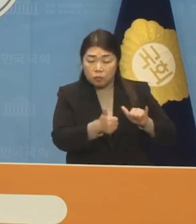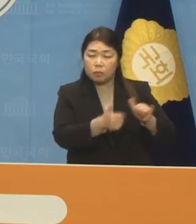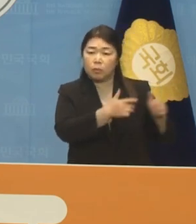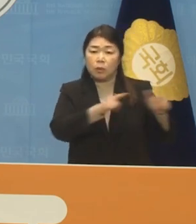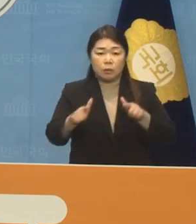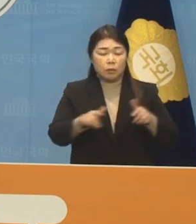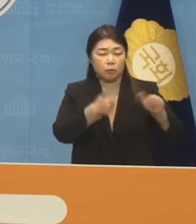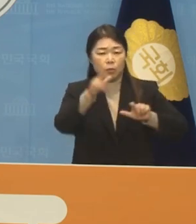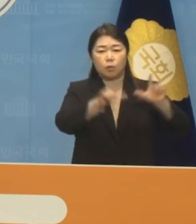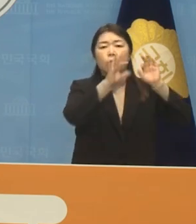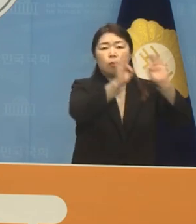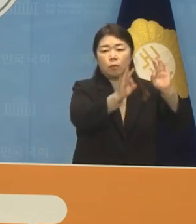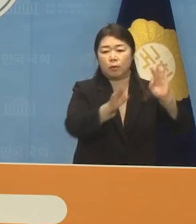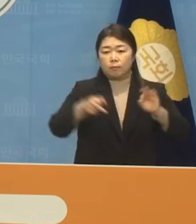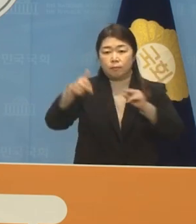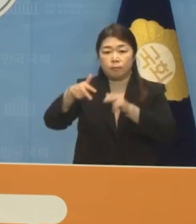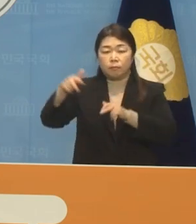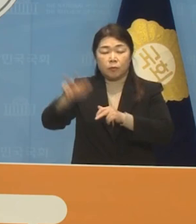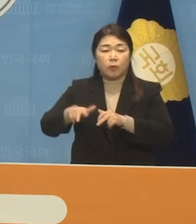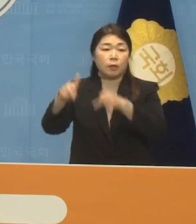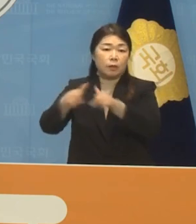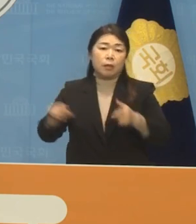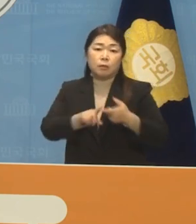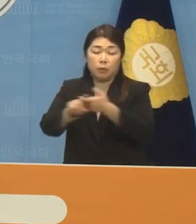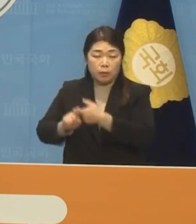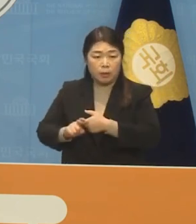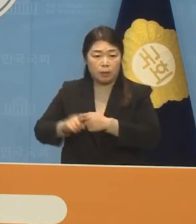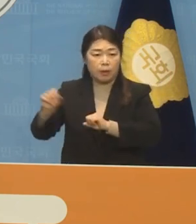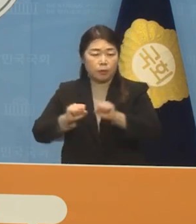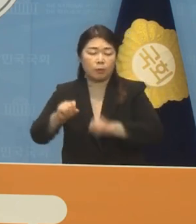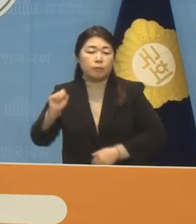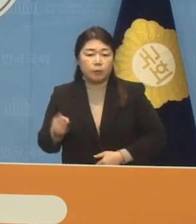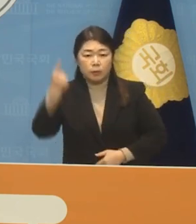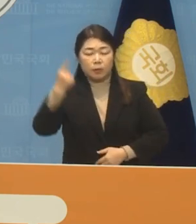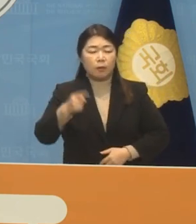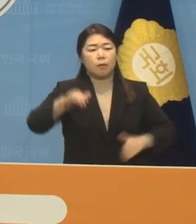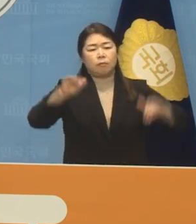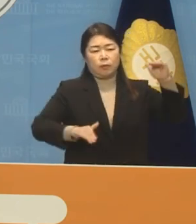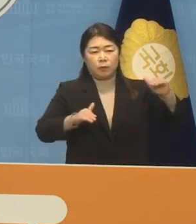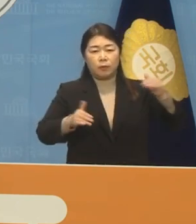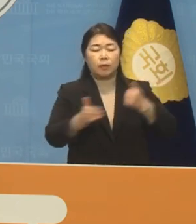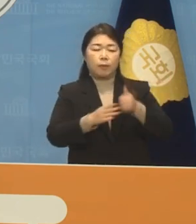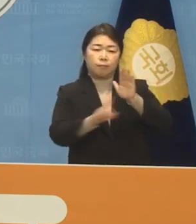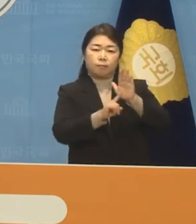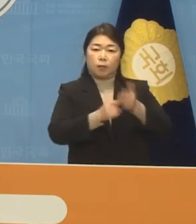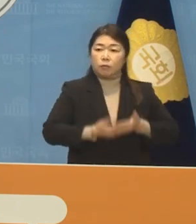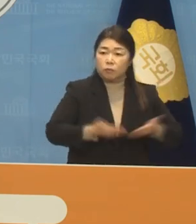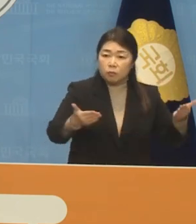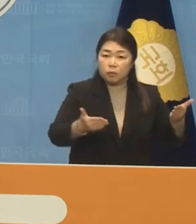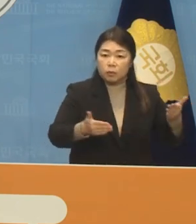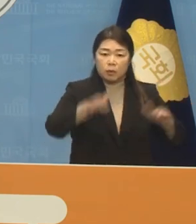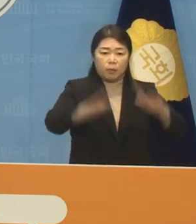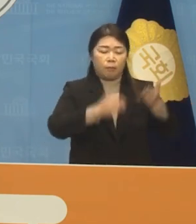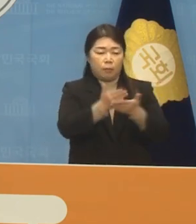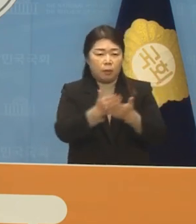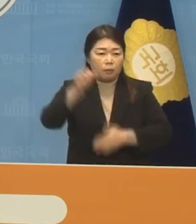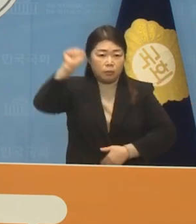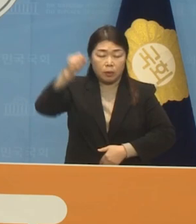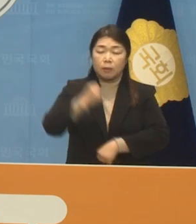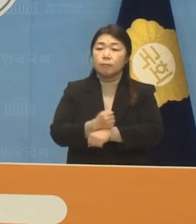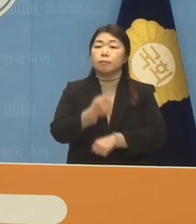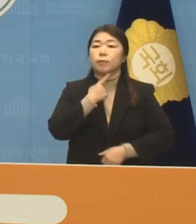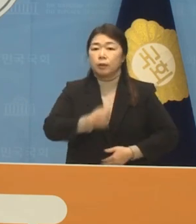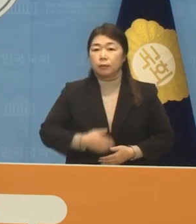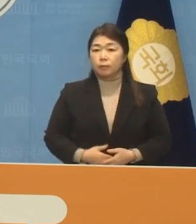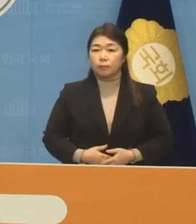통해 불평등이라는 올바른 이름으로 우리 사회에 알려질 수 있었습니다. 코로나19 바이러스가 한반도를